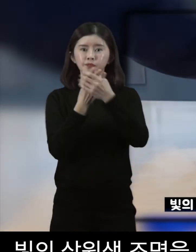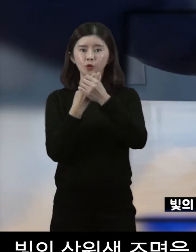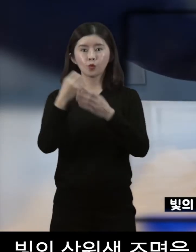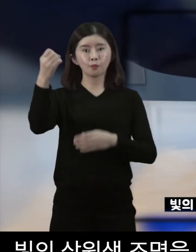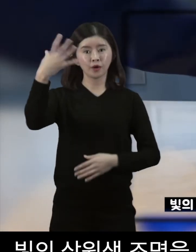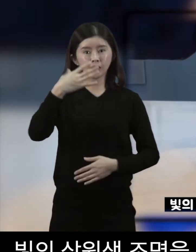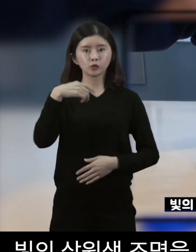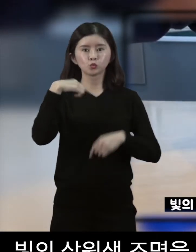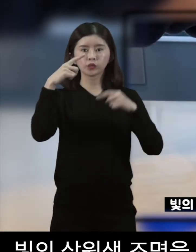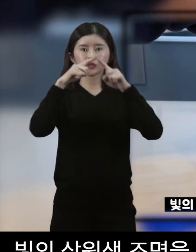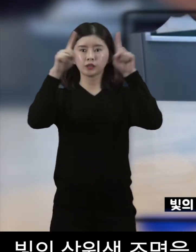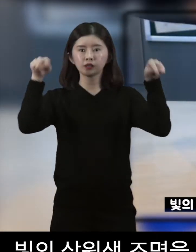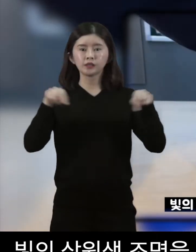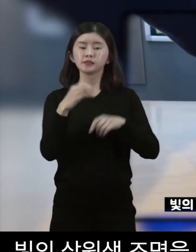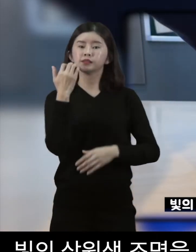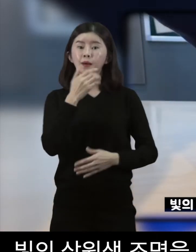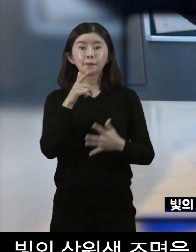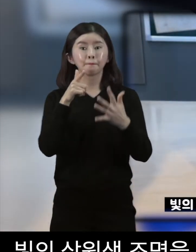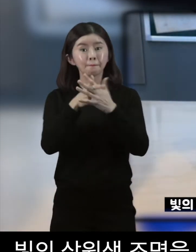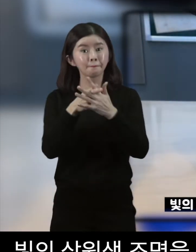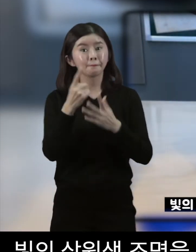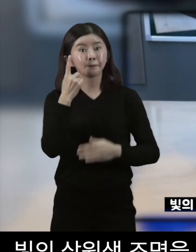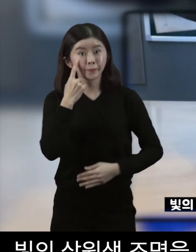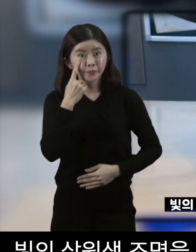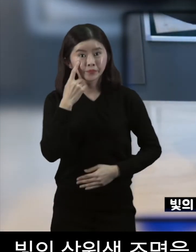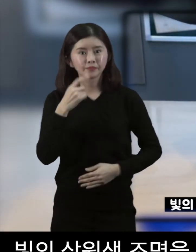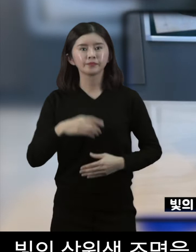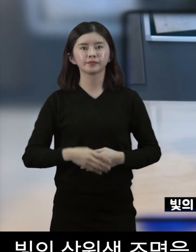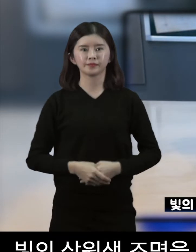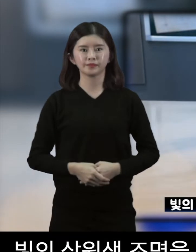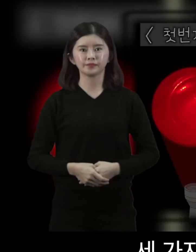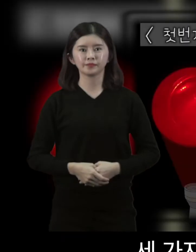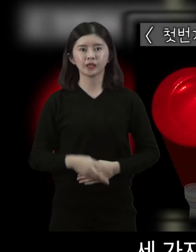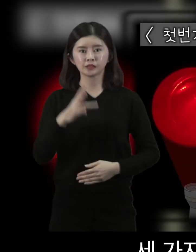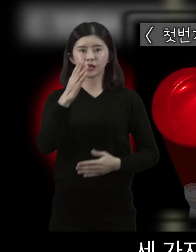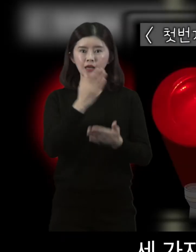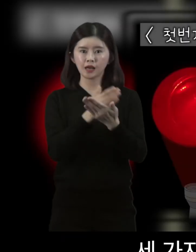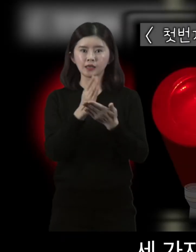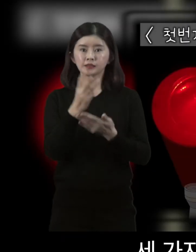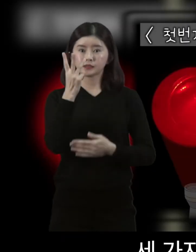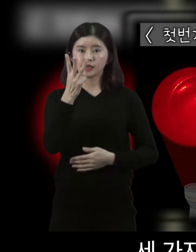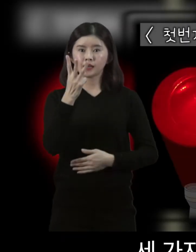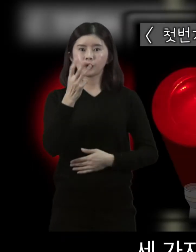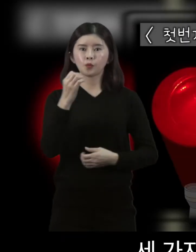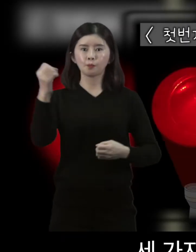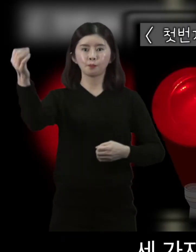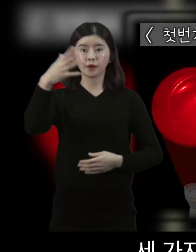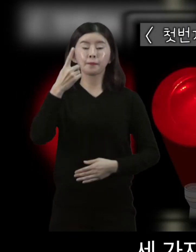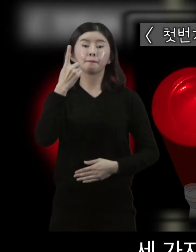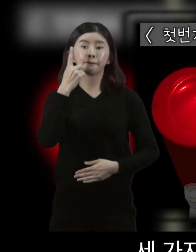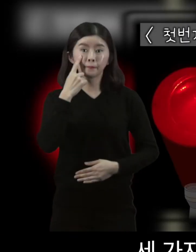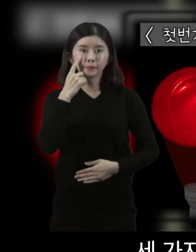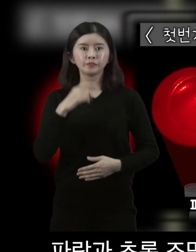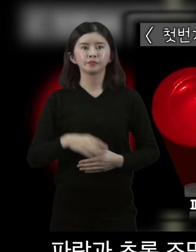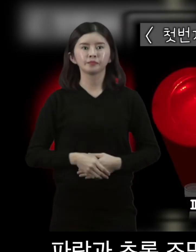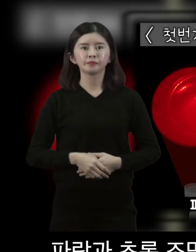삼원색 조명을 비춰서 색종이 색을 맞춰볼 거예요 세 가지 색 조명을 비췄더니